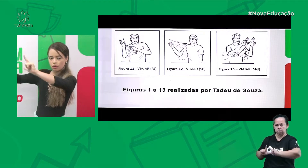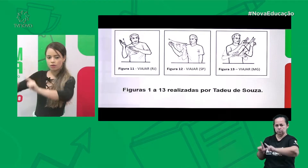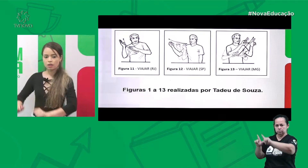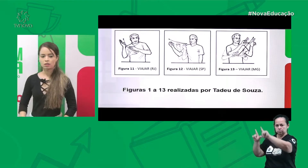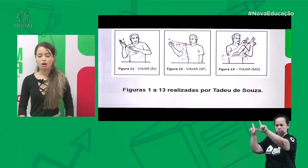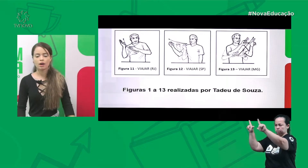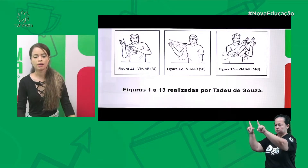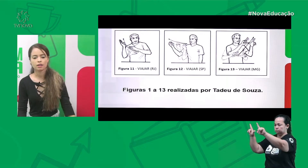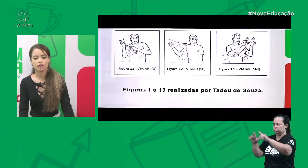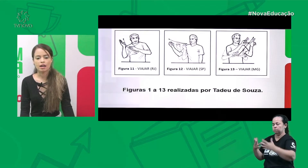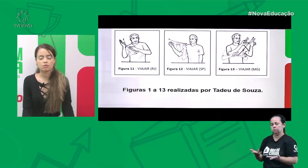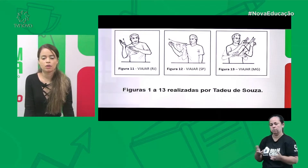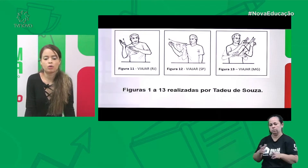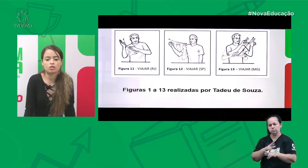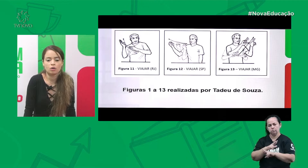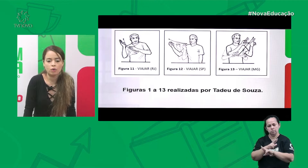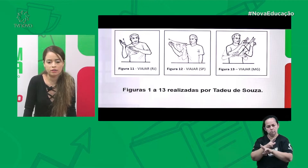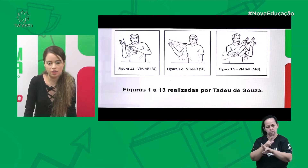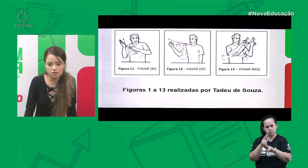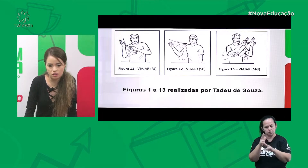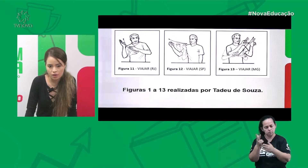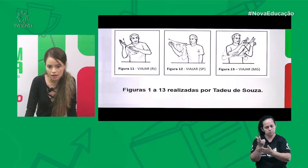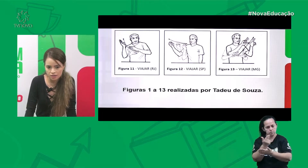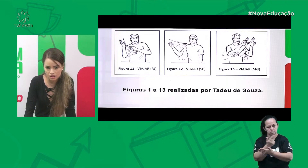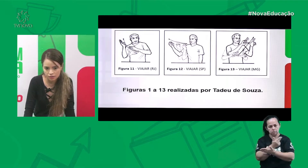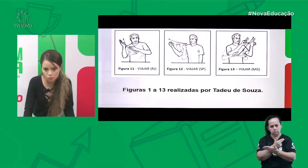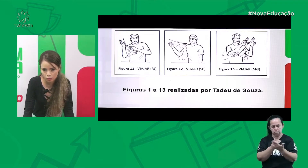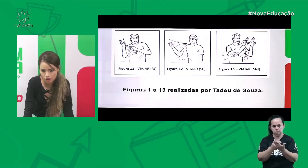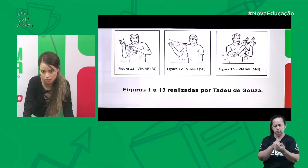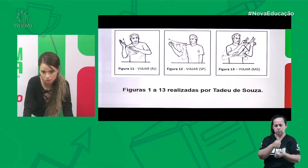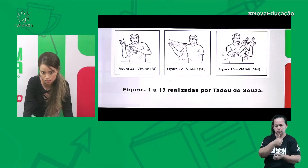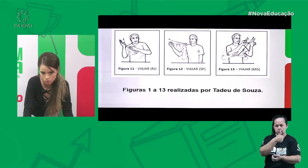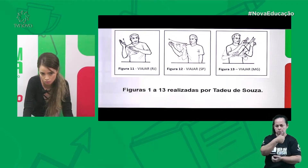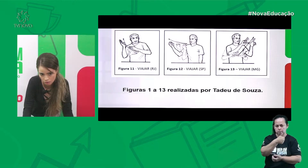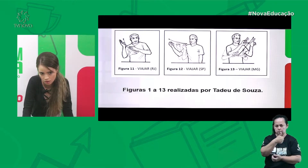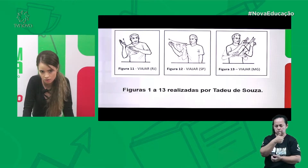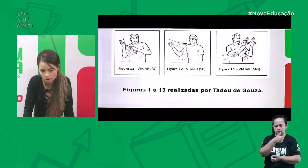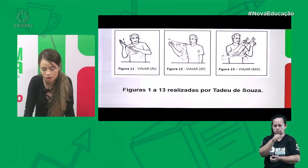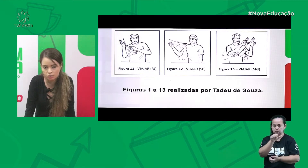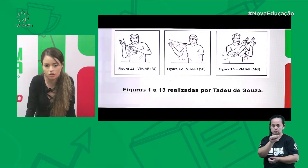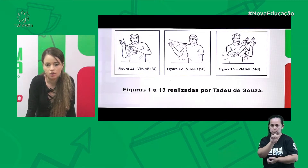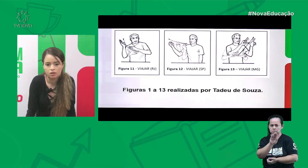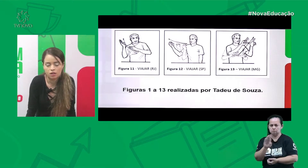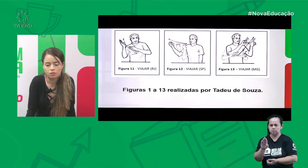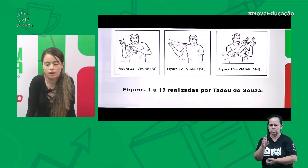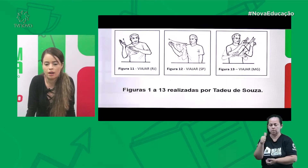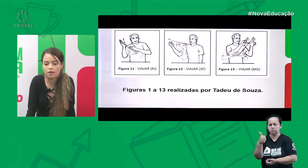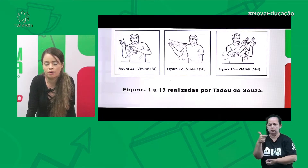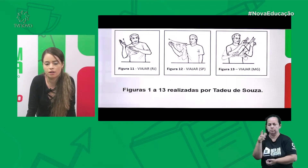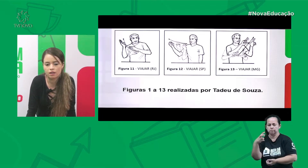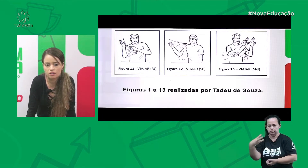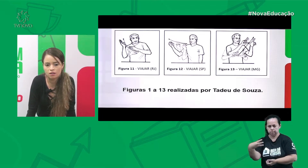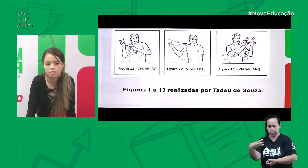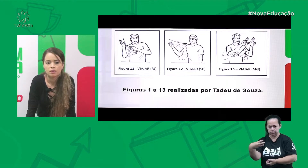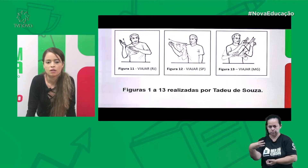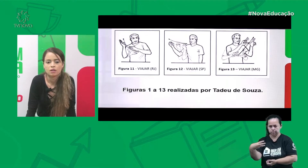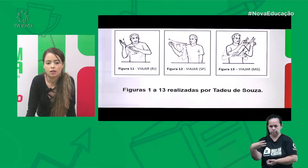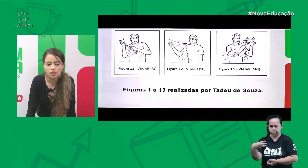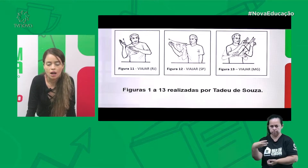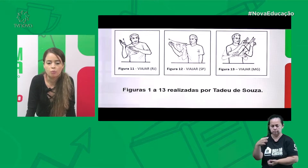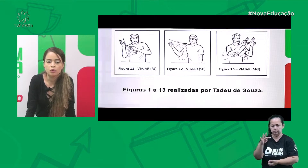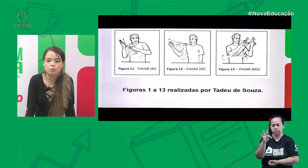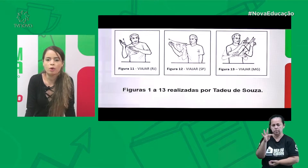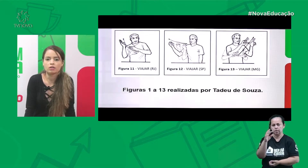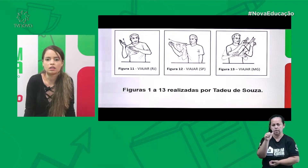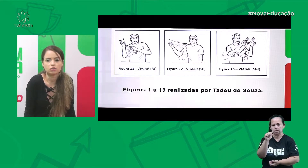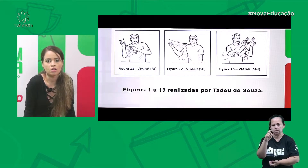Certo? Então, aí, as figuras de 1 a 13 são realizadas por Tadeu de Souza, certo? Tirando aí a referência. E